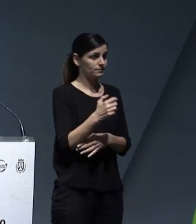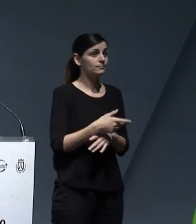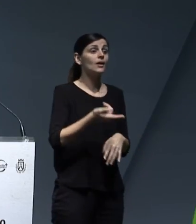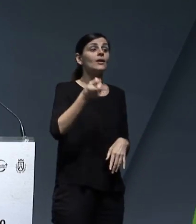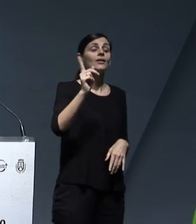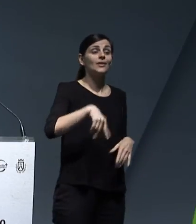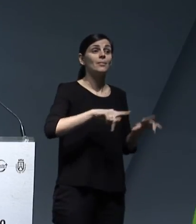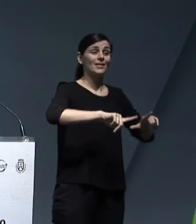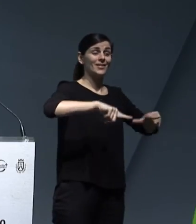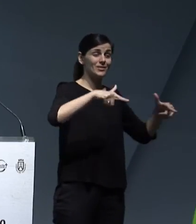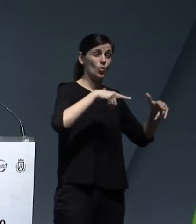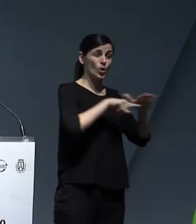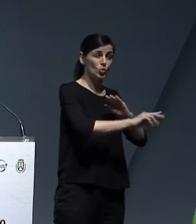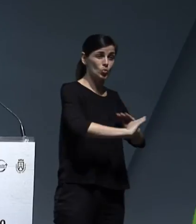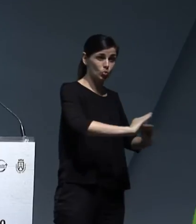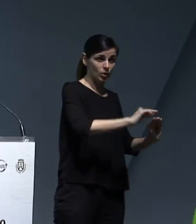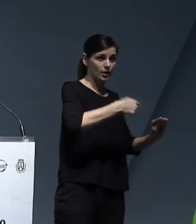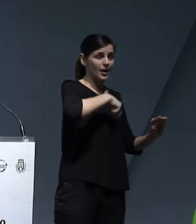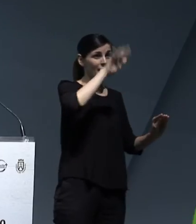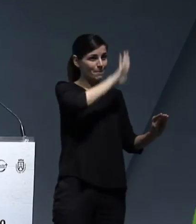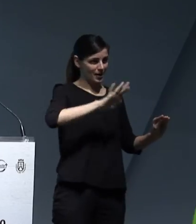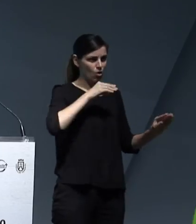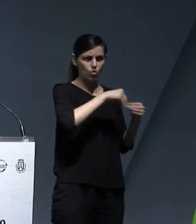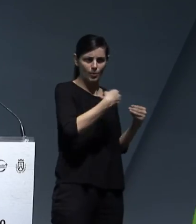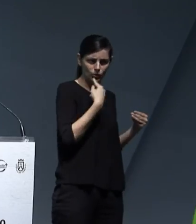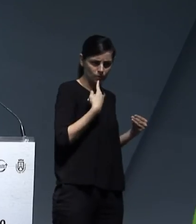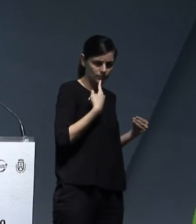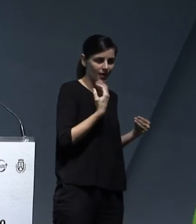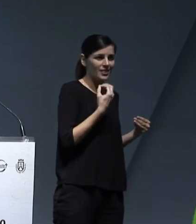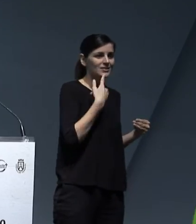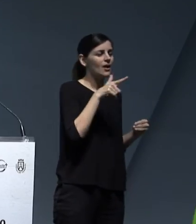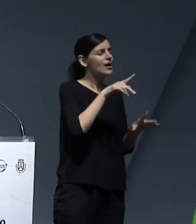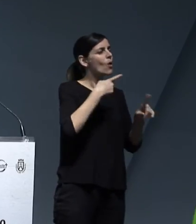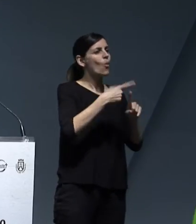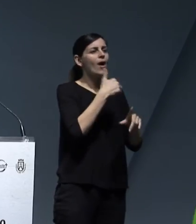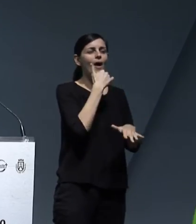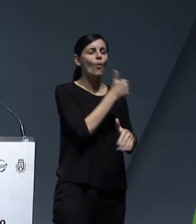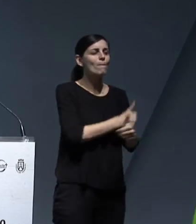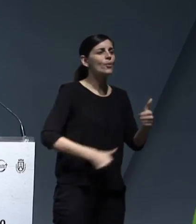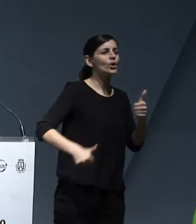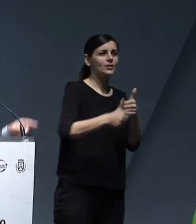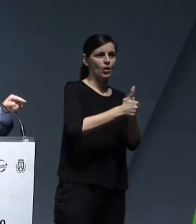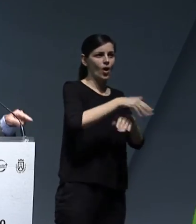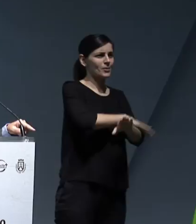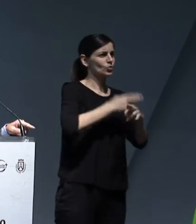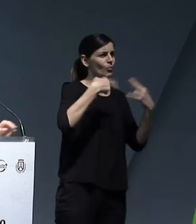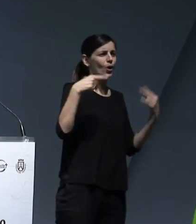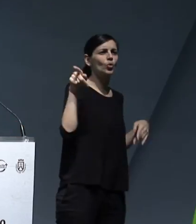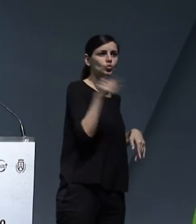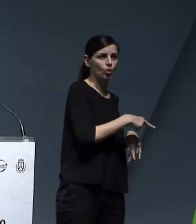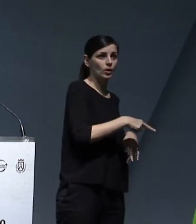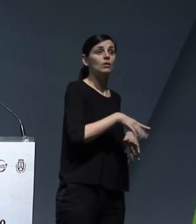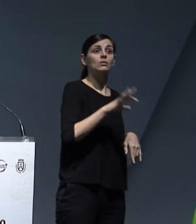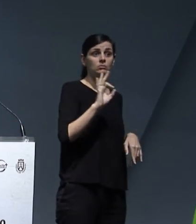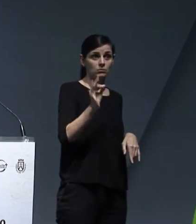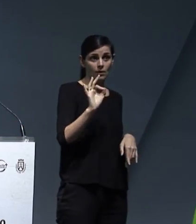gestión de los residuos en España, dice el documento, debe ser una política prioritaria para el conjunto de las administraciones. Aquí se ha